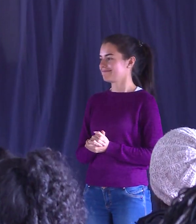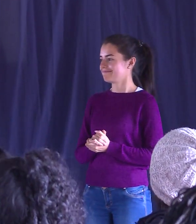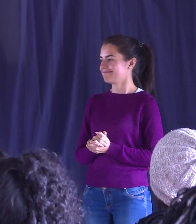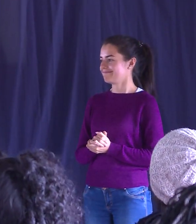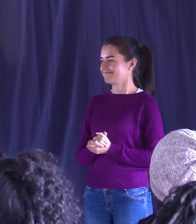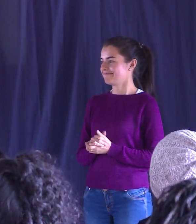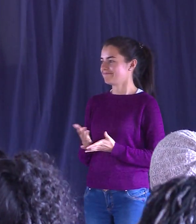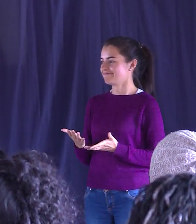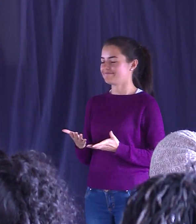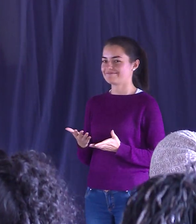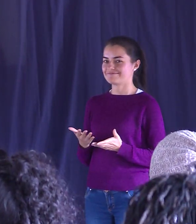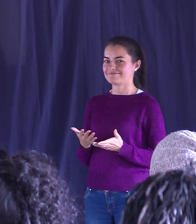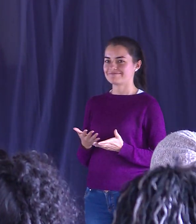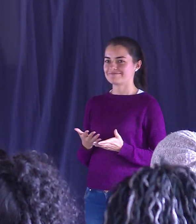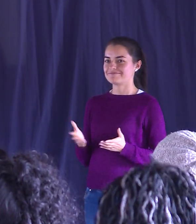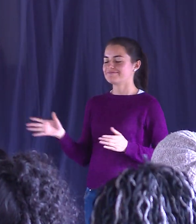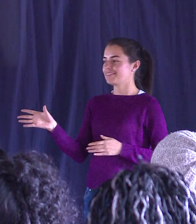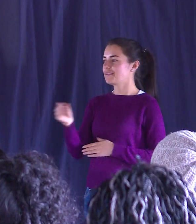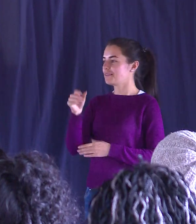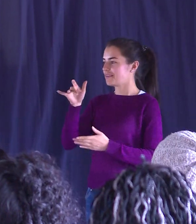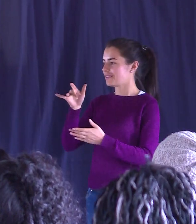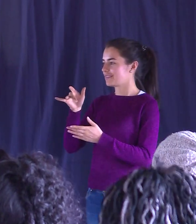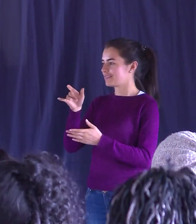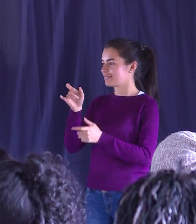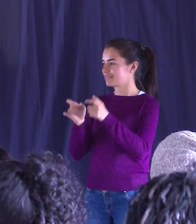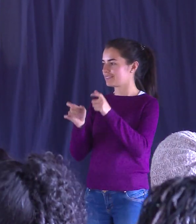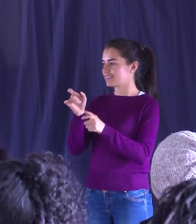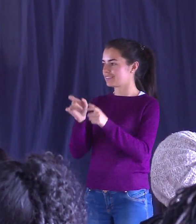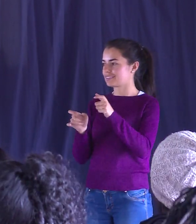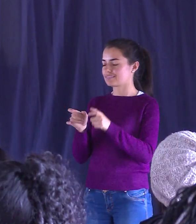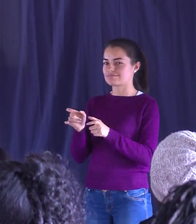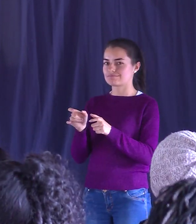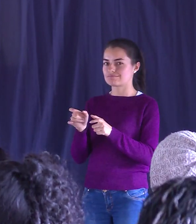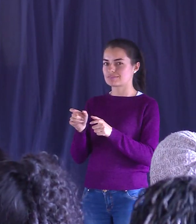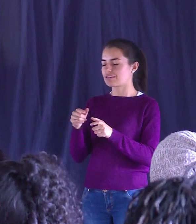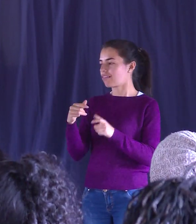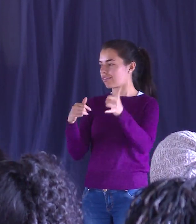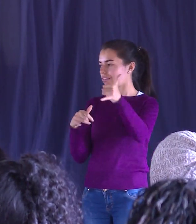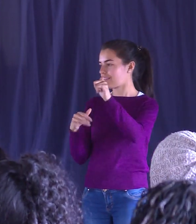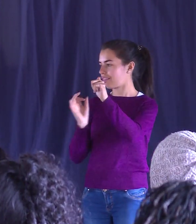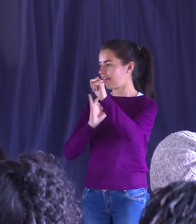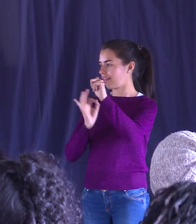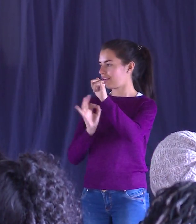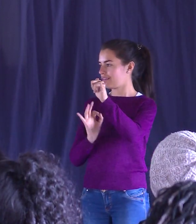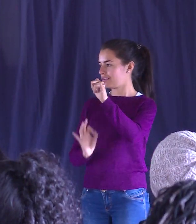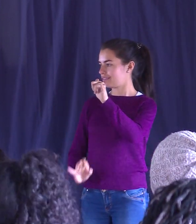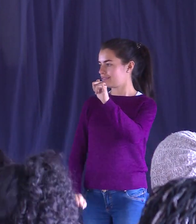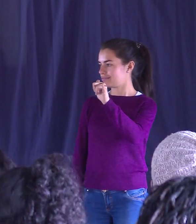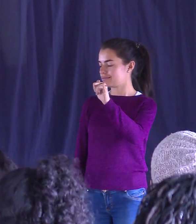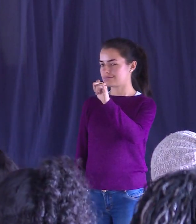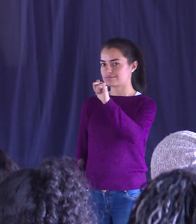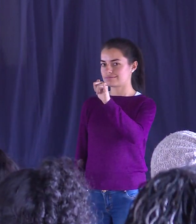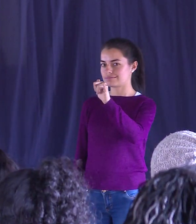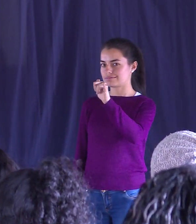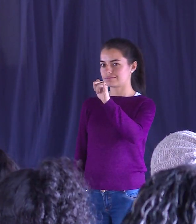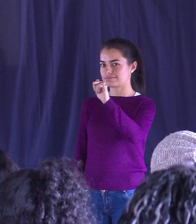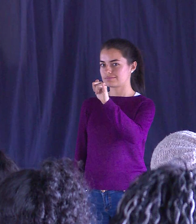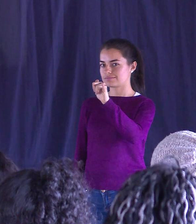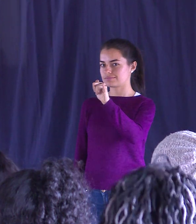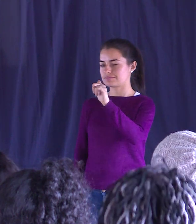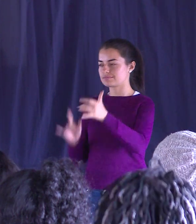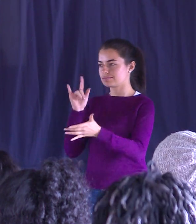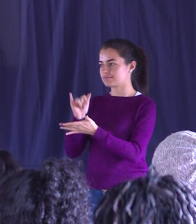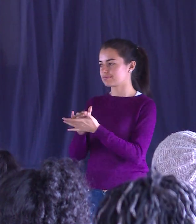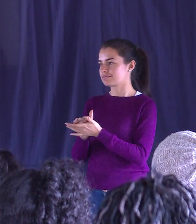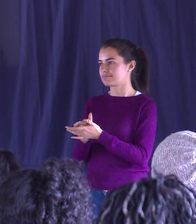personas de calle 72, y por eso el día de hoy pues, nos hemos trasladado aquí a Valmaría a conocer también los procesos